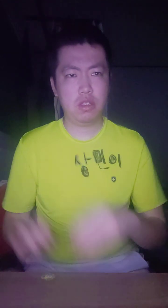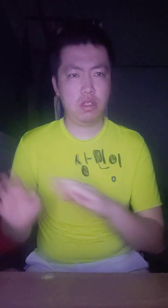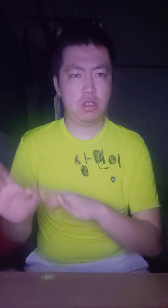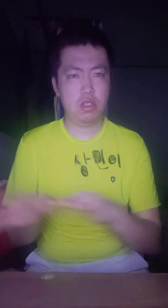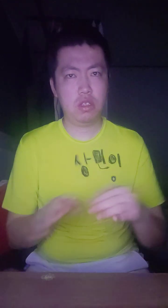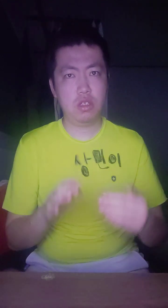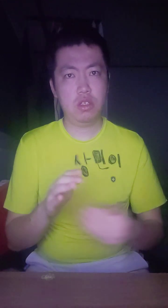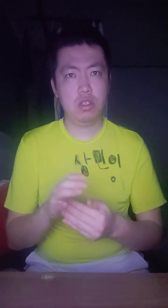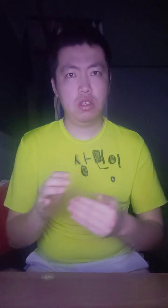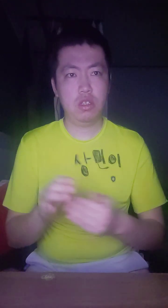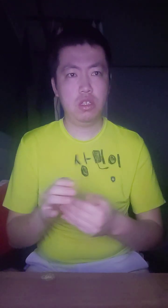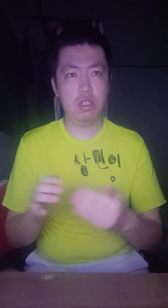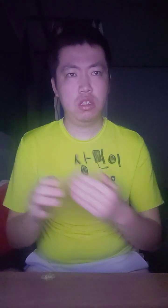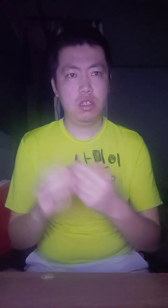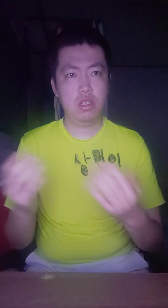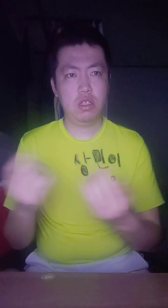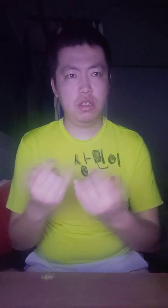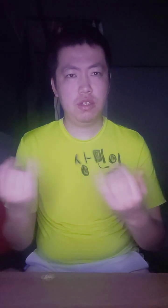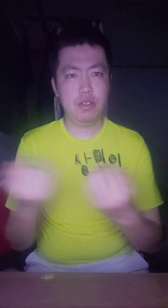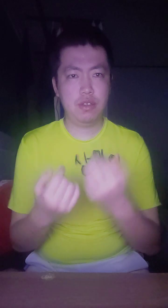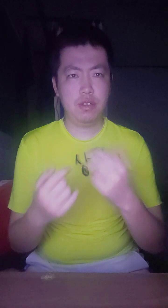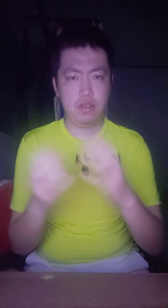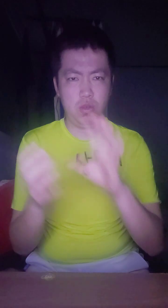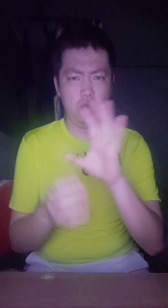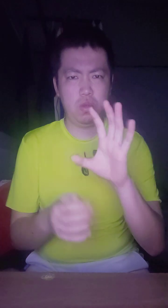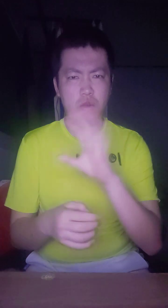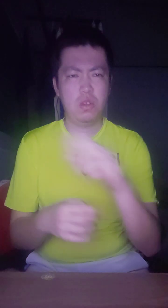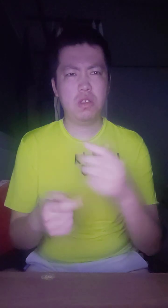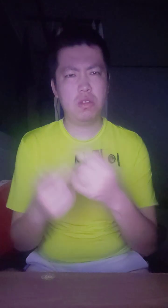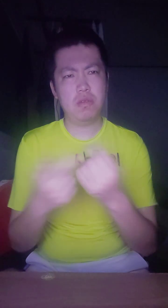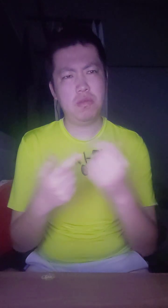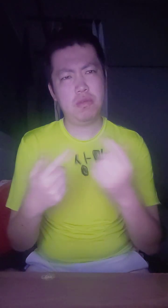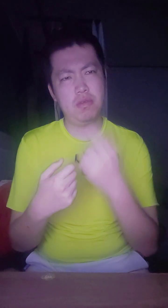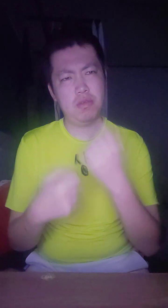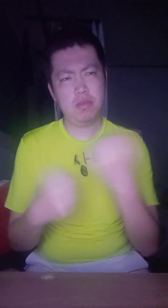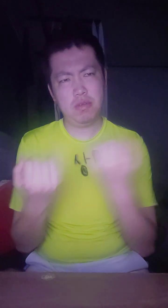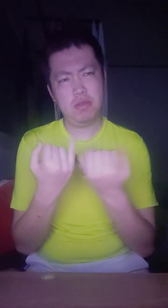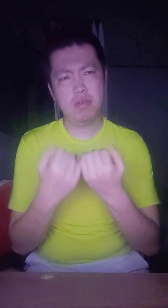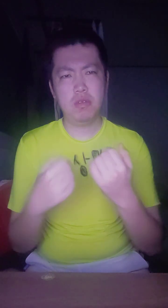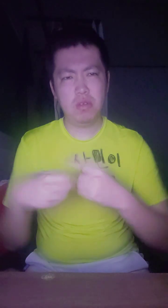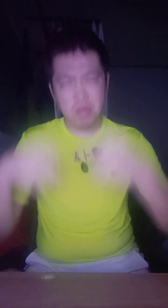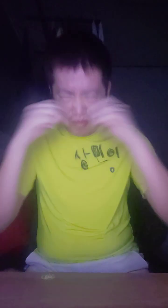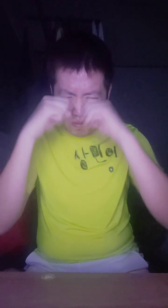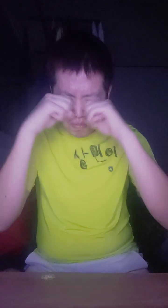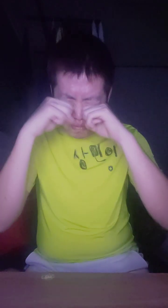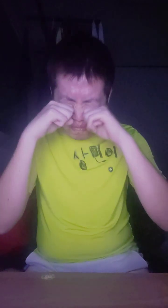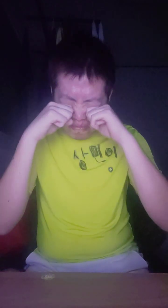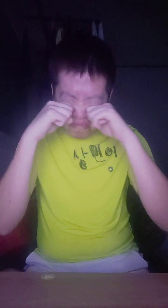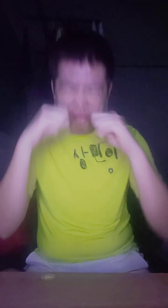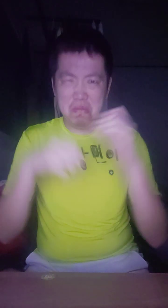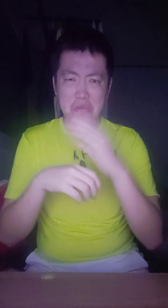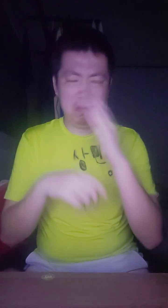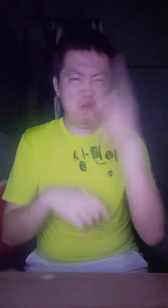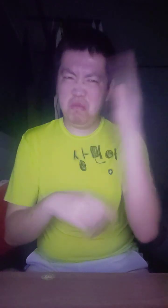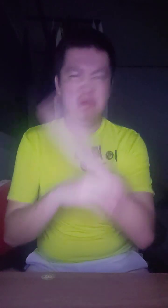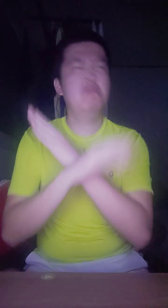여름바다에서 누구나 다 쓰는 공중화장실에서 그런 일을 당했어. 너무 억울하고 지금